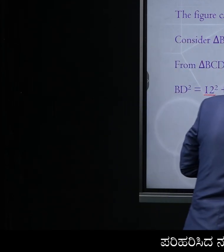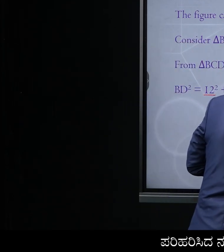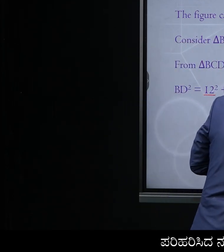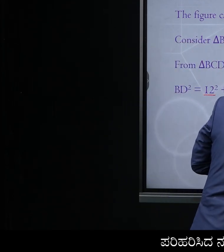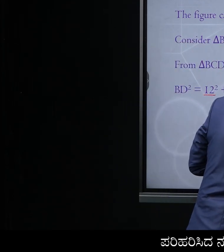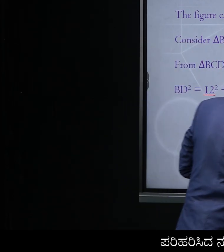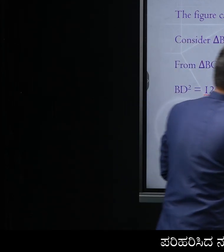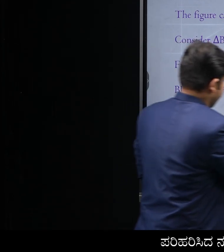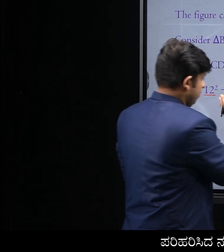169 ಅನ್ನು ಪಡೆಯುತ್ತೇವೆ.